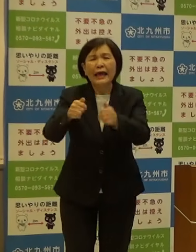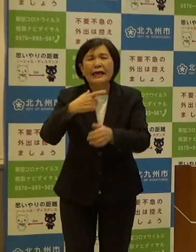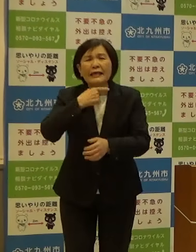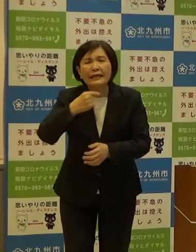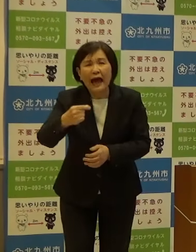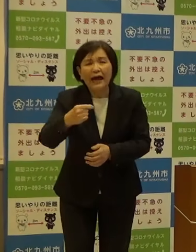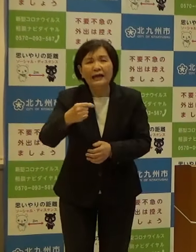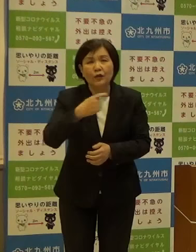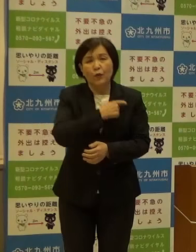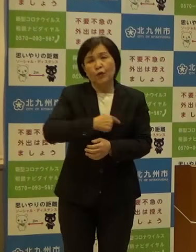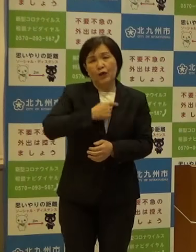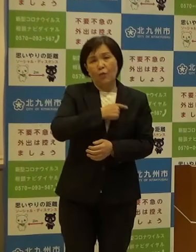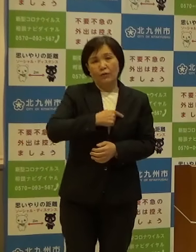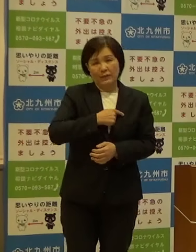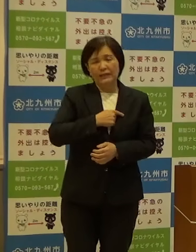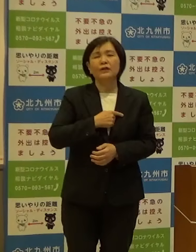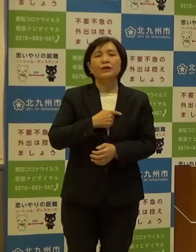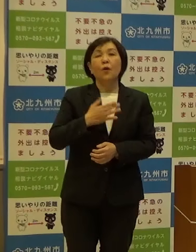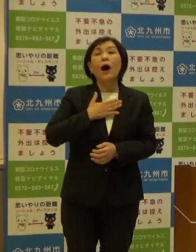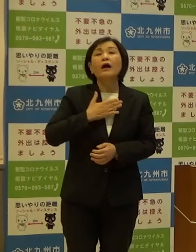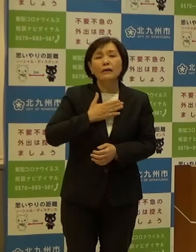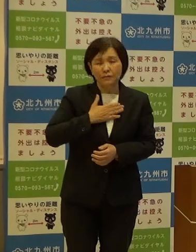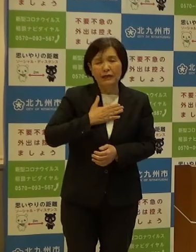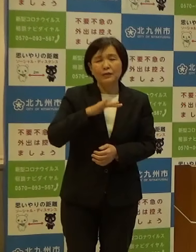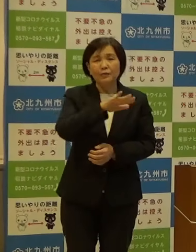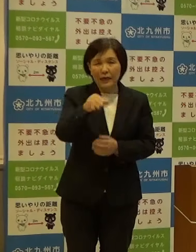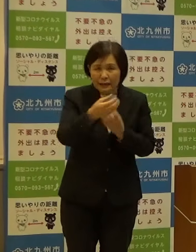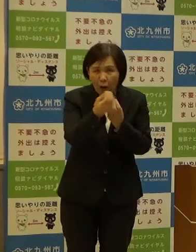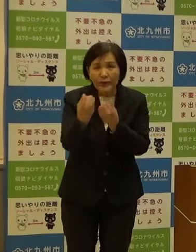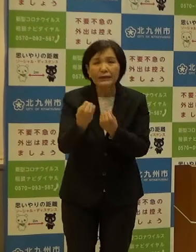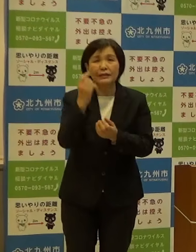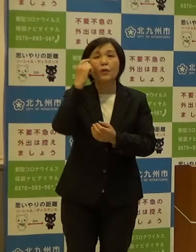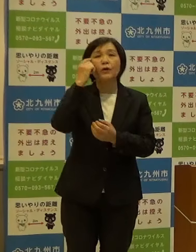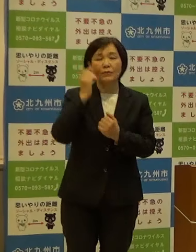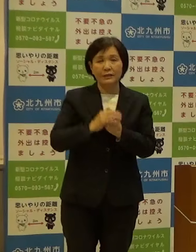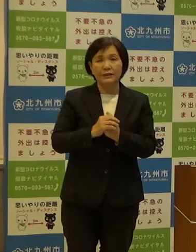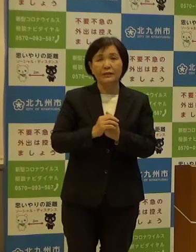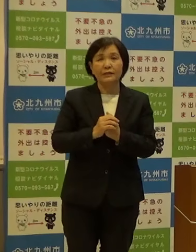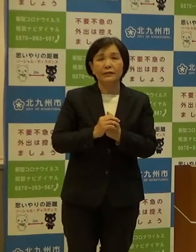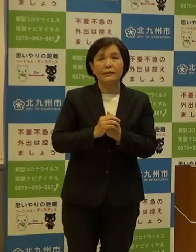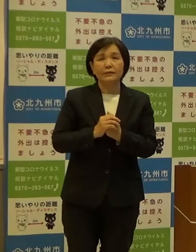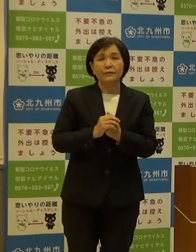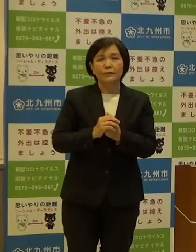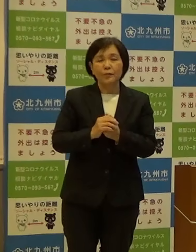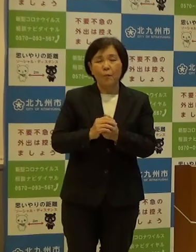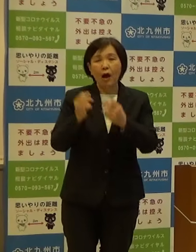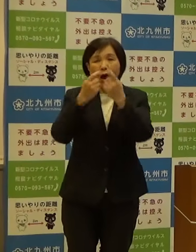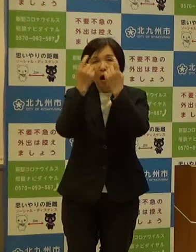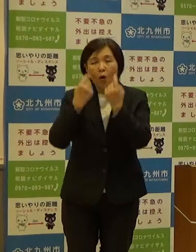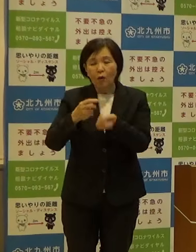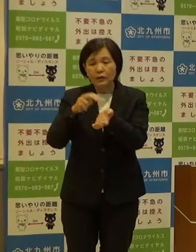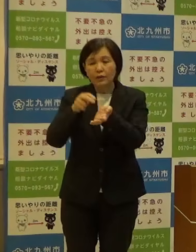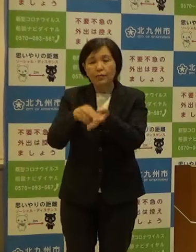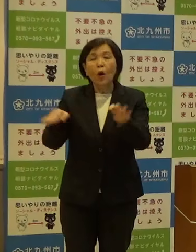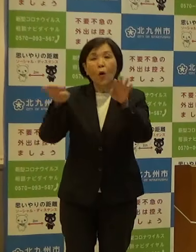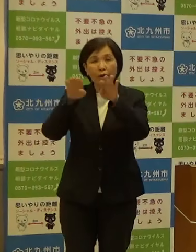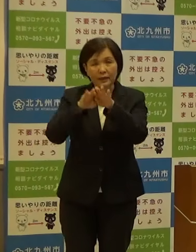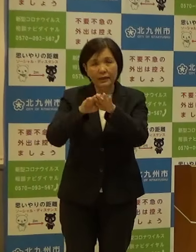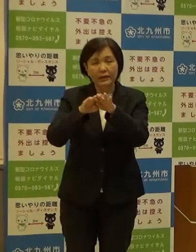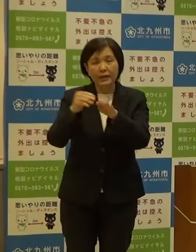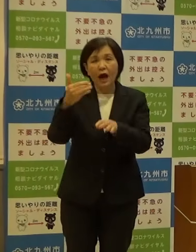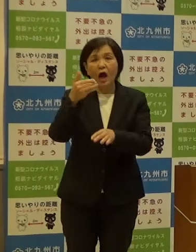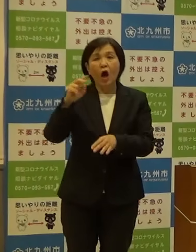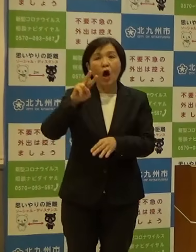だ、気持ちそうなると思いますけれども、クリニックや病院、医療機関にですね、